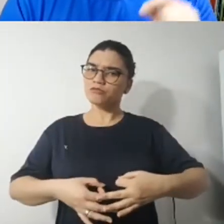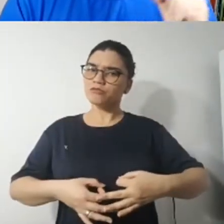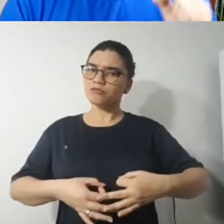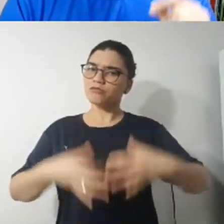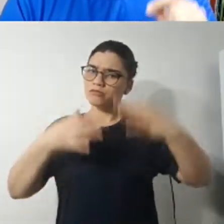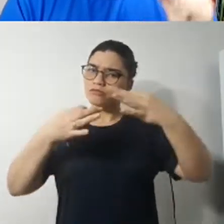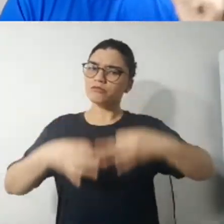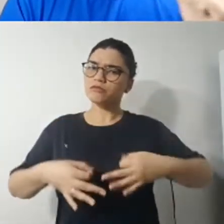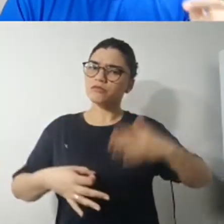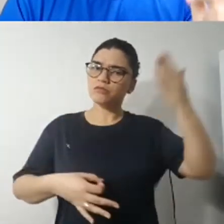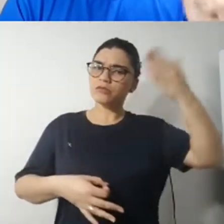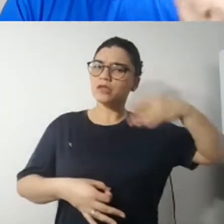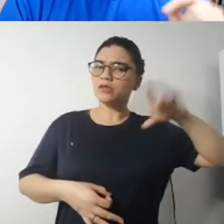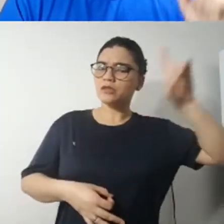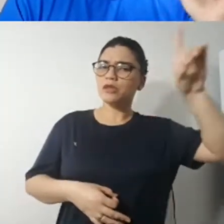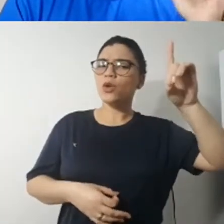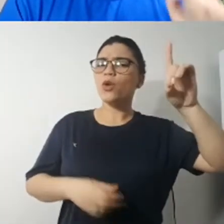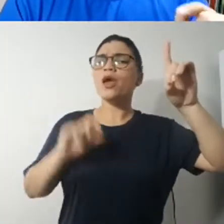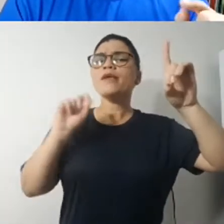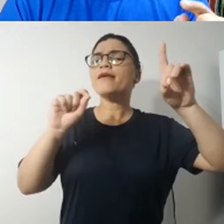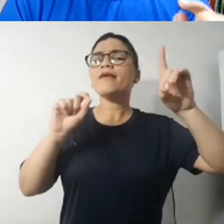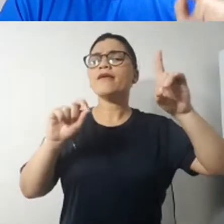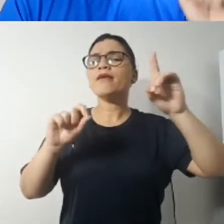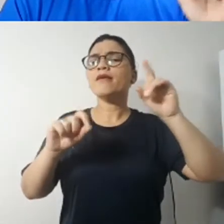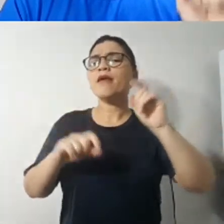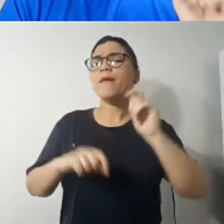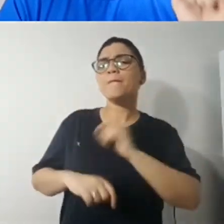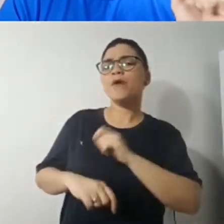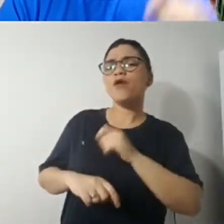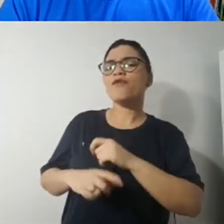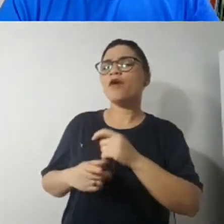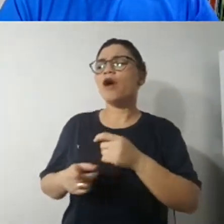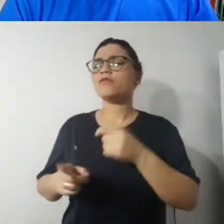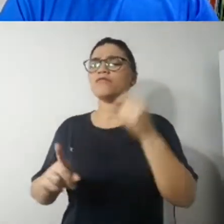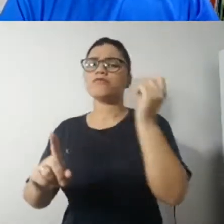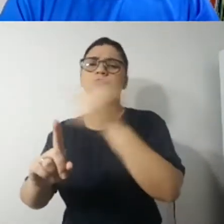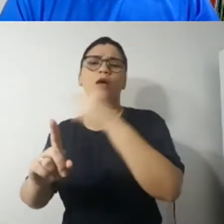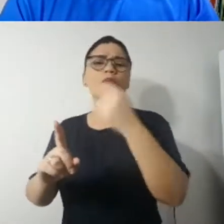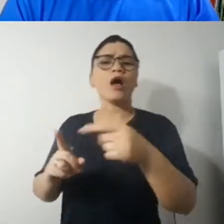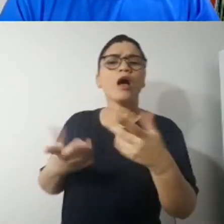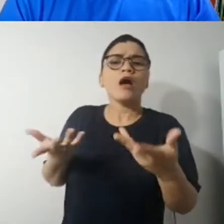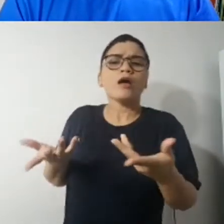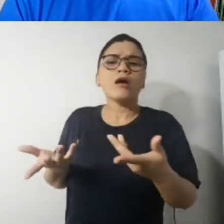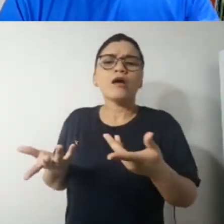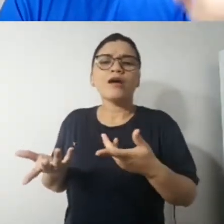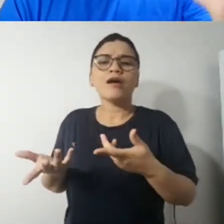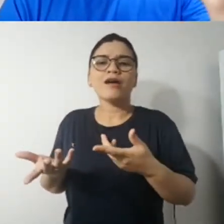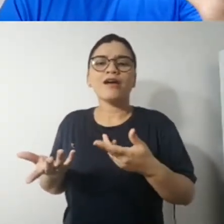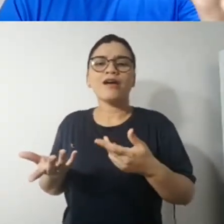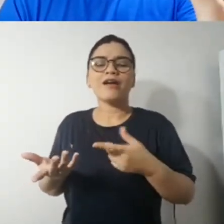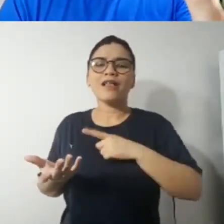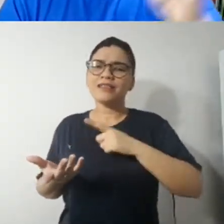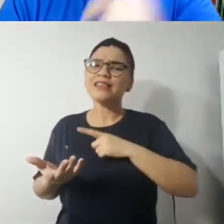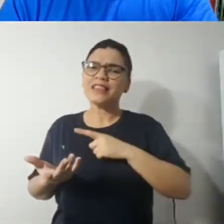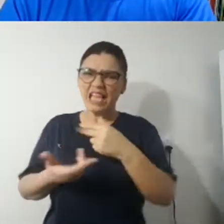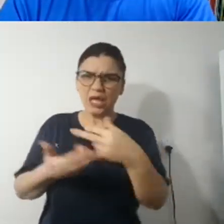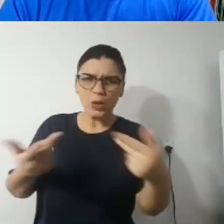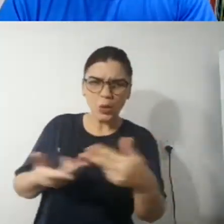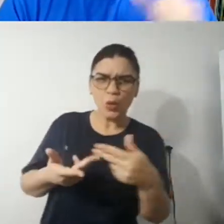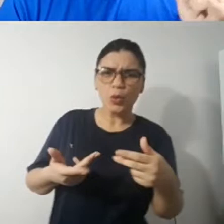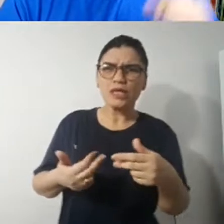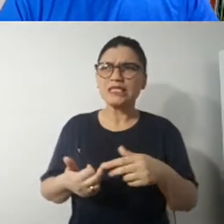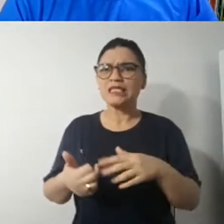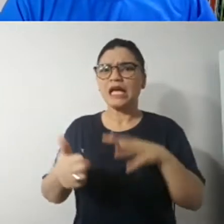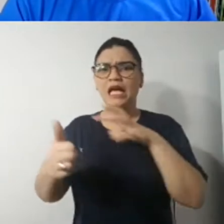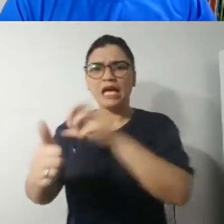que venham a sofrer por causa da justiça, vocês são bem-aventurados. Não tenham medo das ameaças, nem